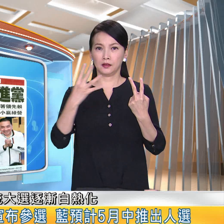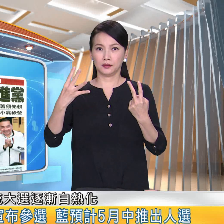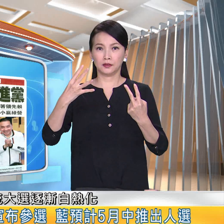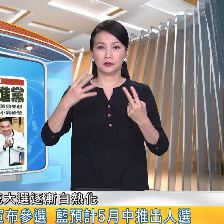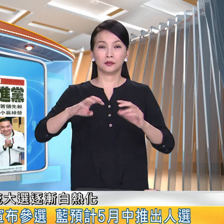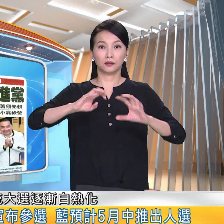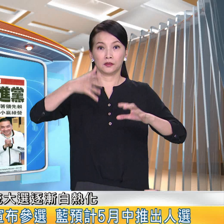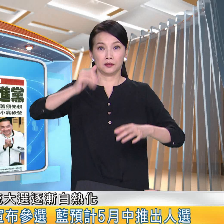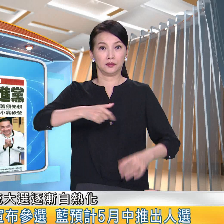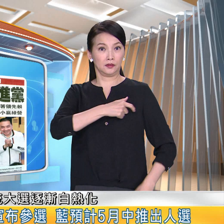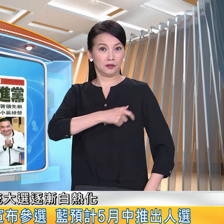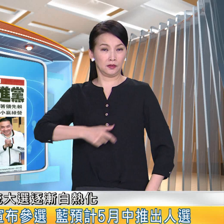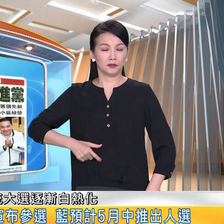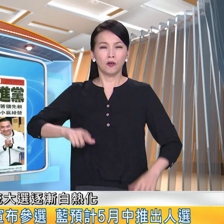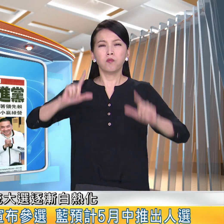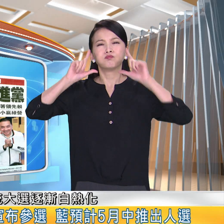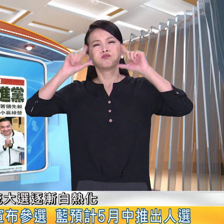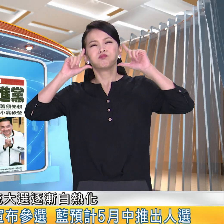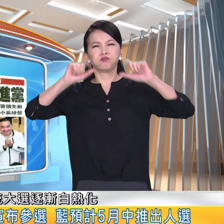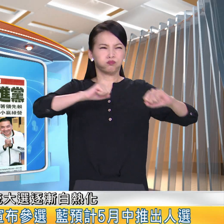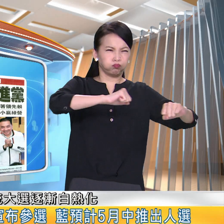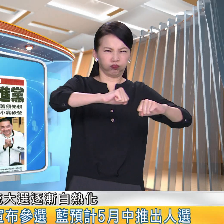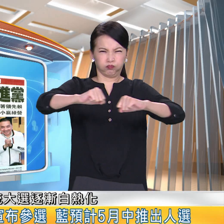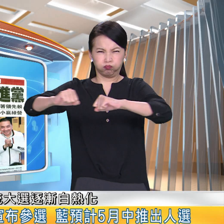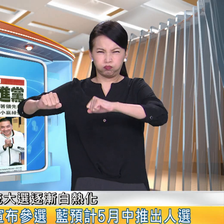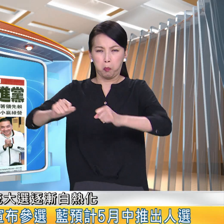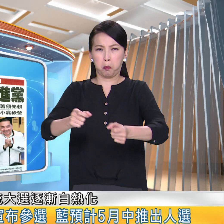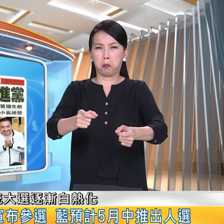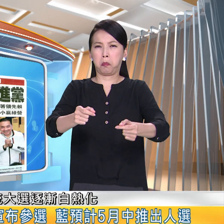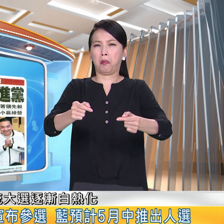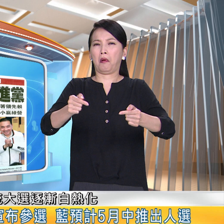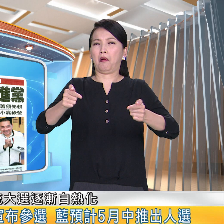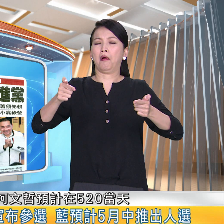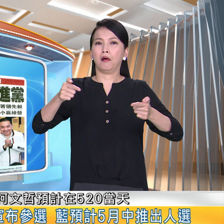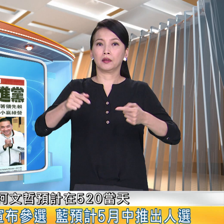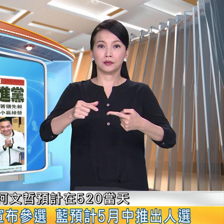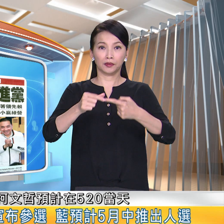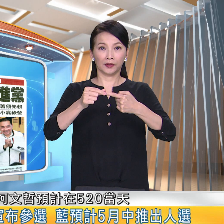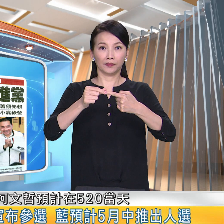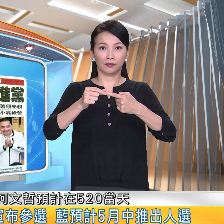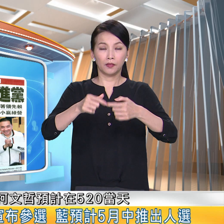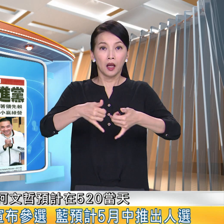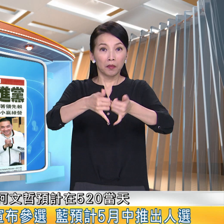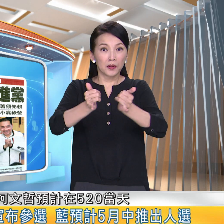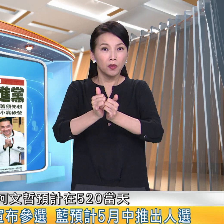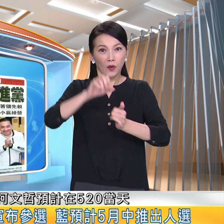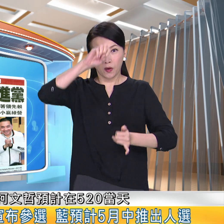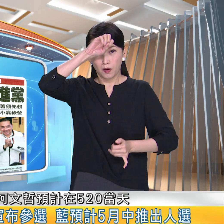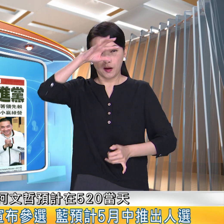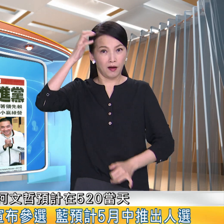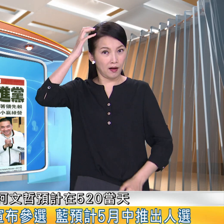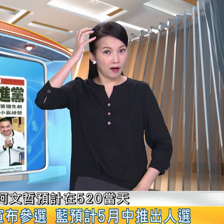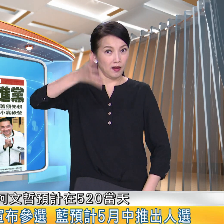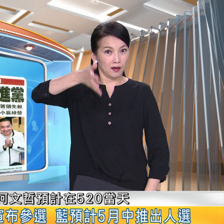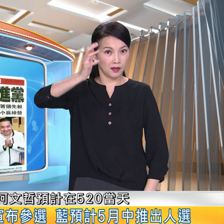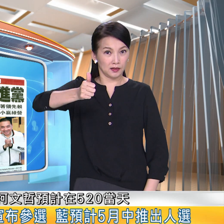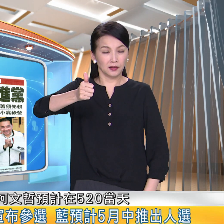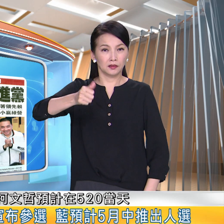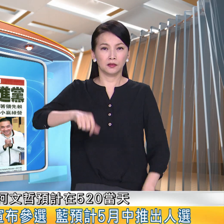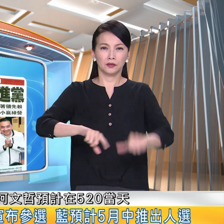而2024总统大选逐渐白热化，民众党主席柯文哲预计在520当